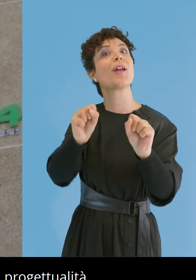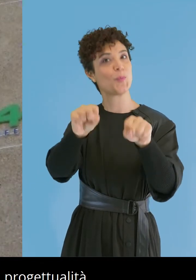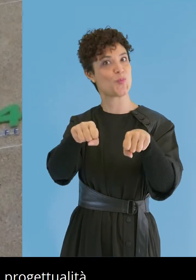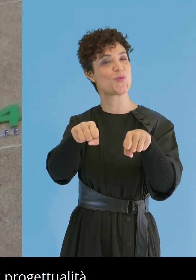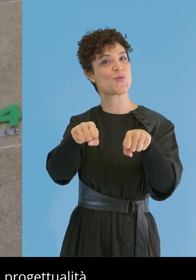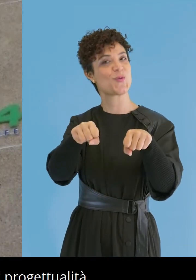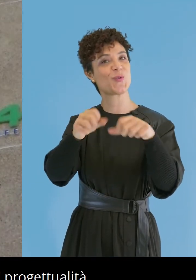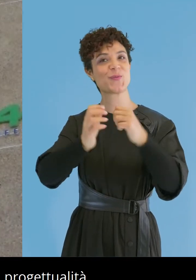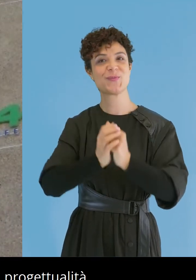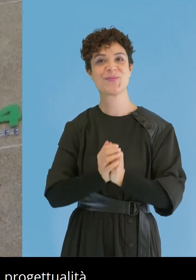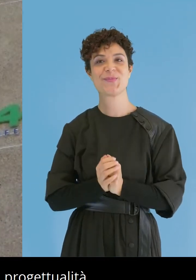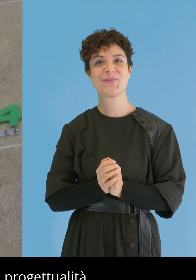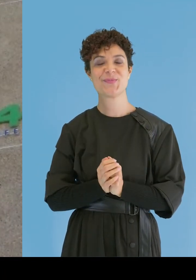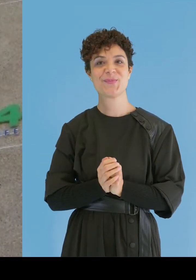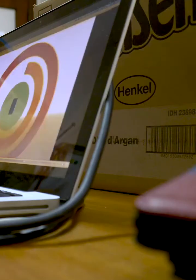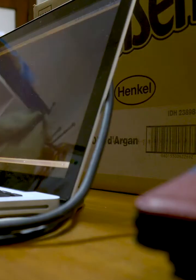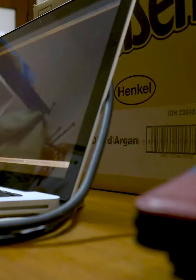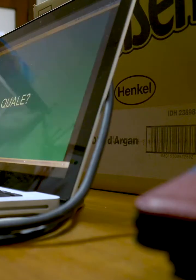per questo tipo di progettualità.